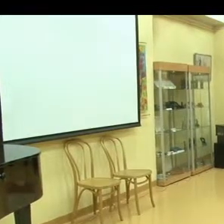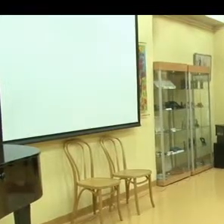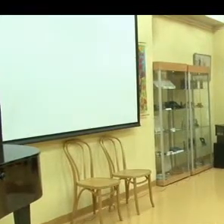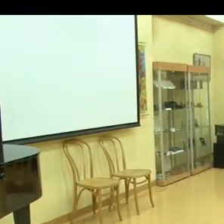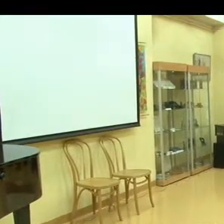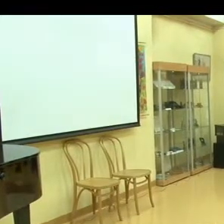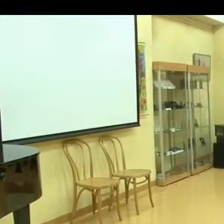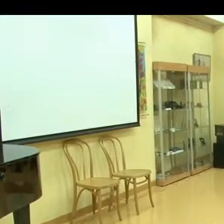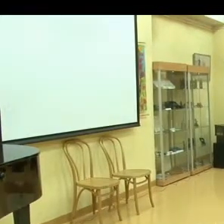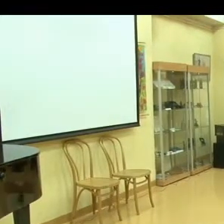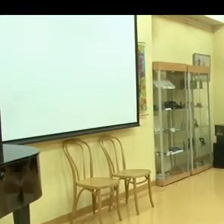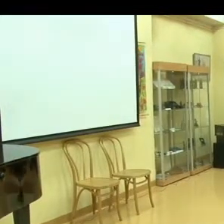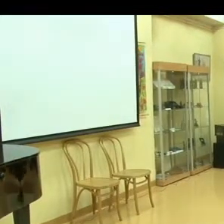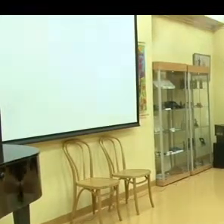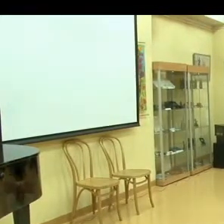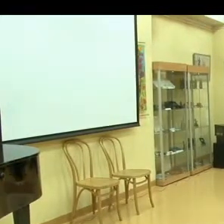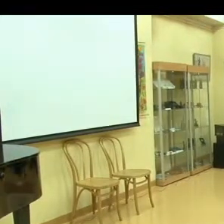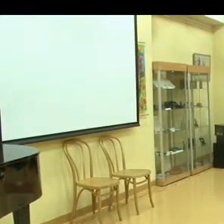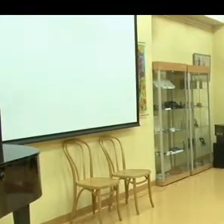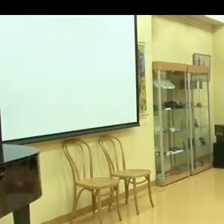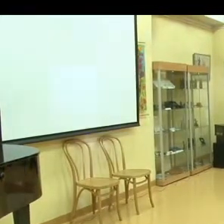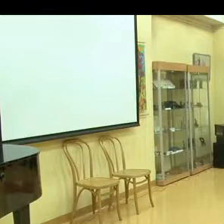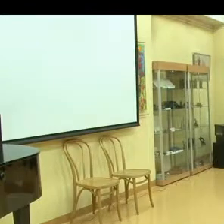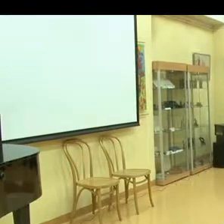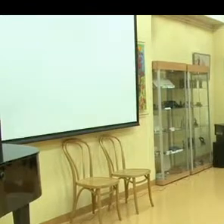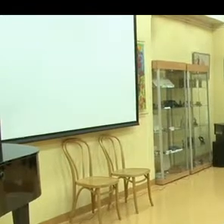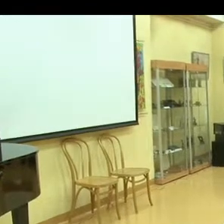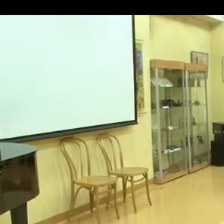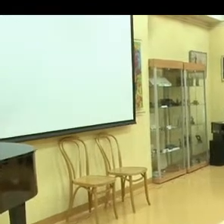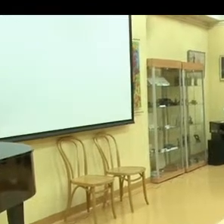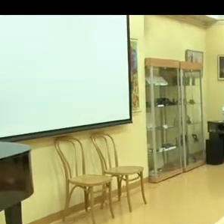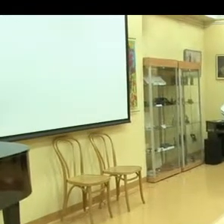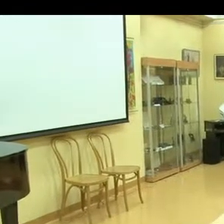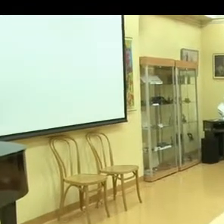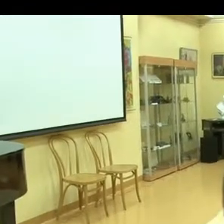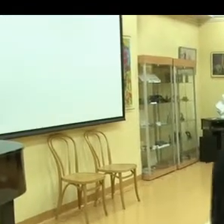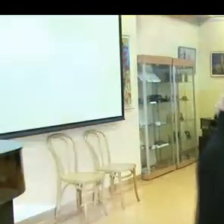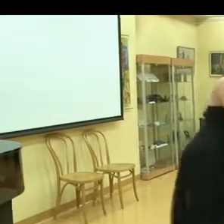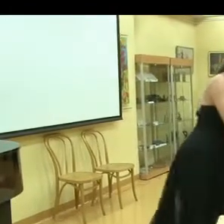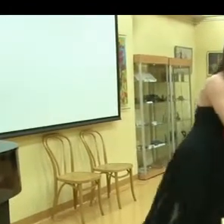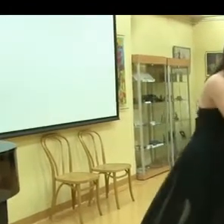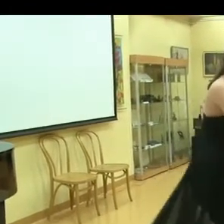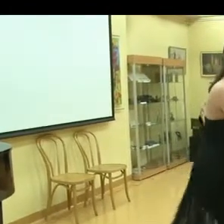V. Przez chwilę ręka partnerki powędrowała na bok partnera.